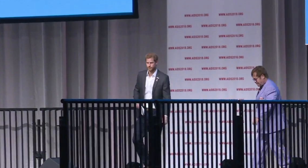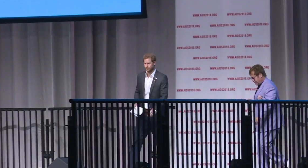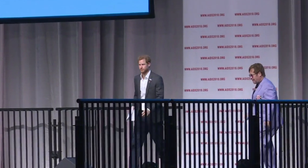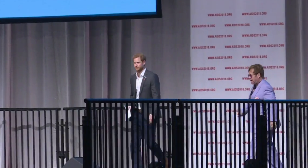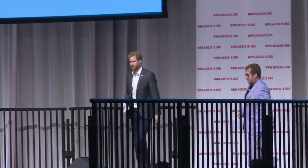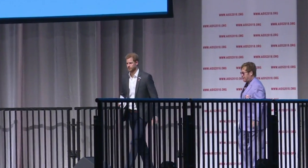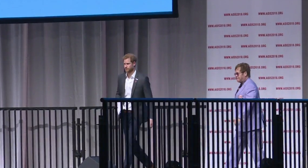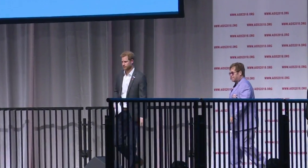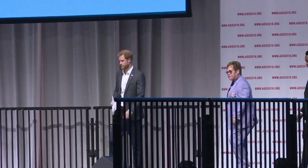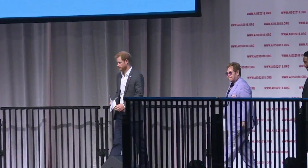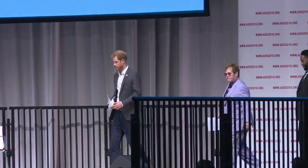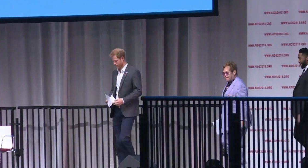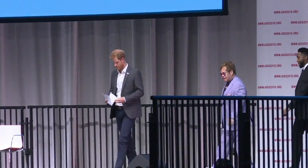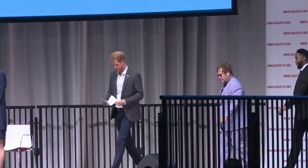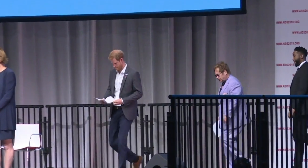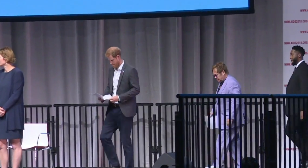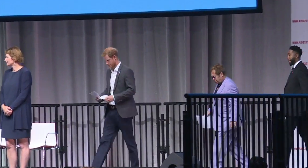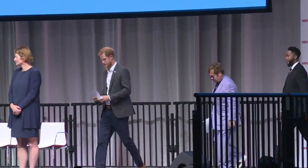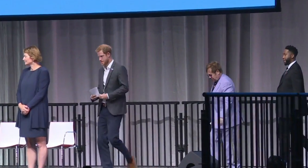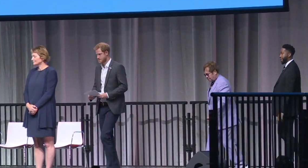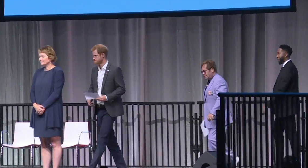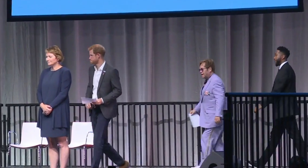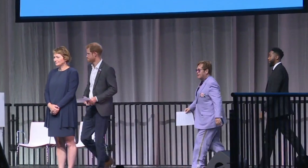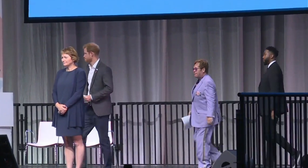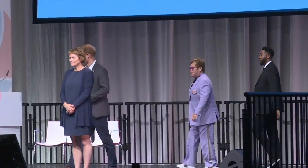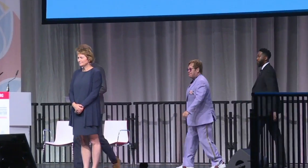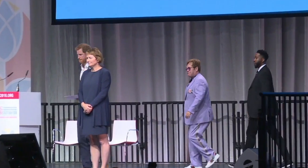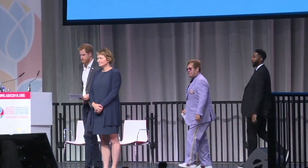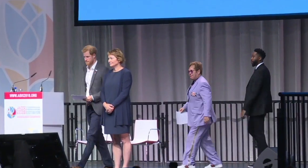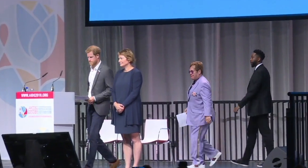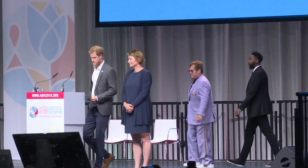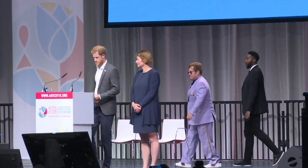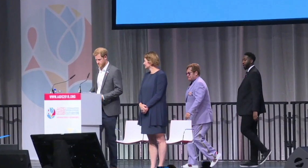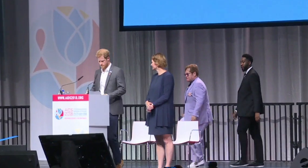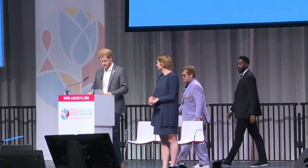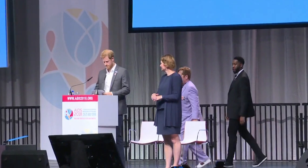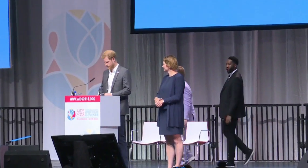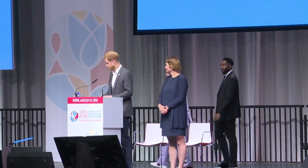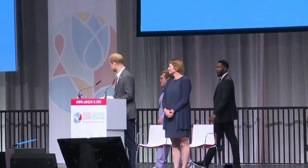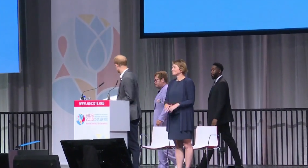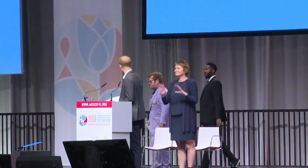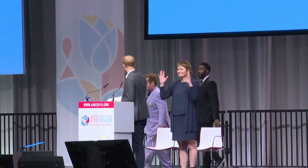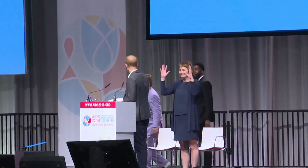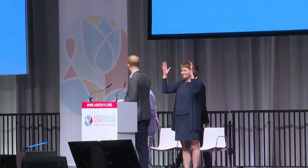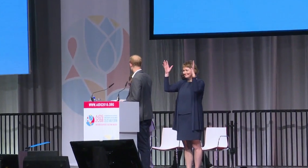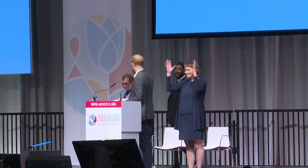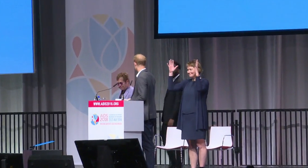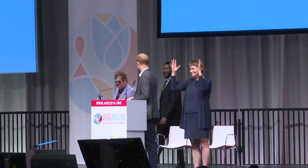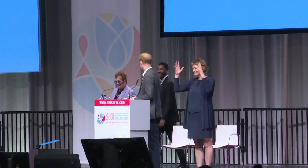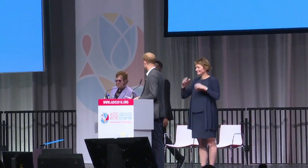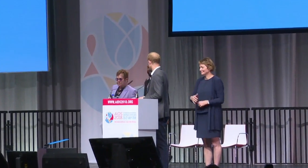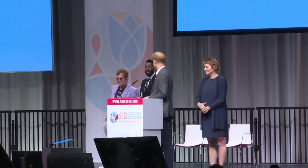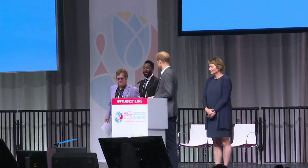O cantor Elton John e o príncipe Harry participam nesta terça-feira da Conferência Internacional sobre a AIDS em Amsterdã. Eles